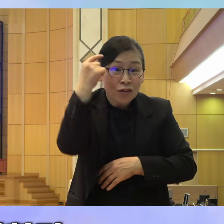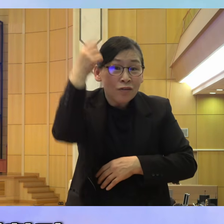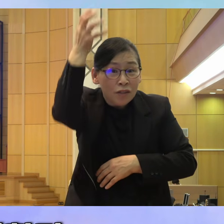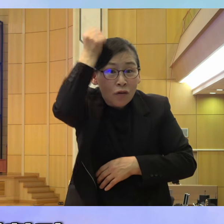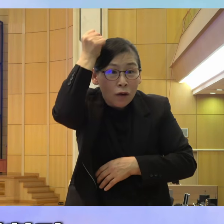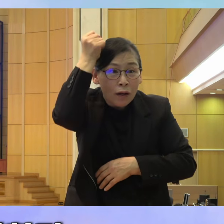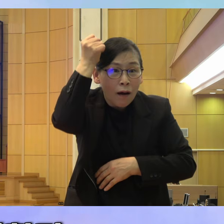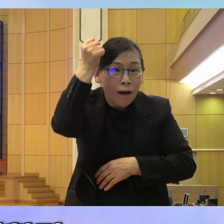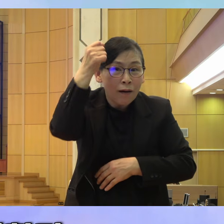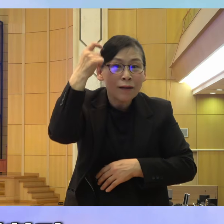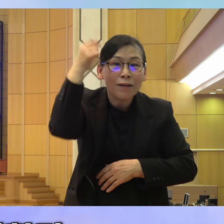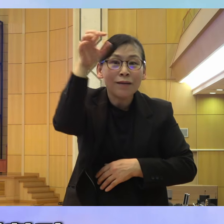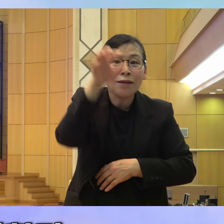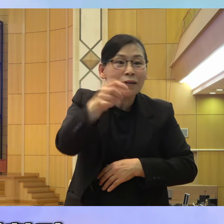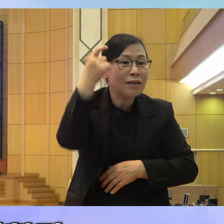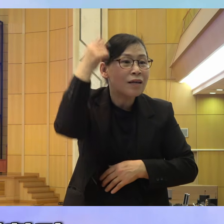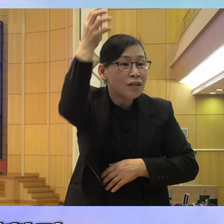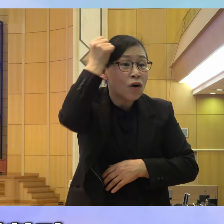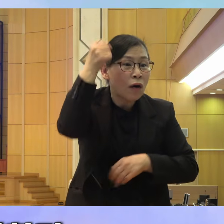이것을 기억하라.